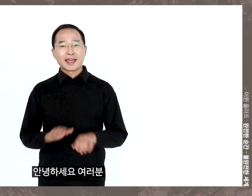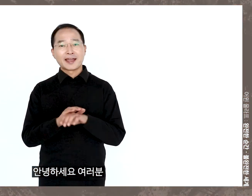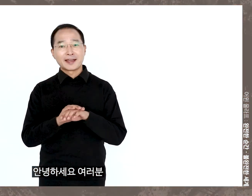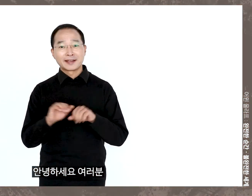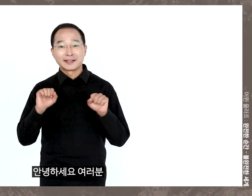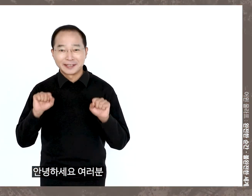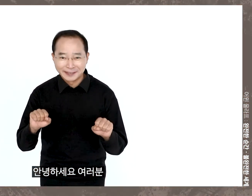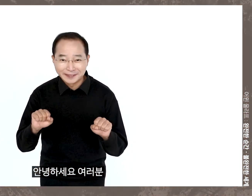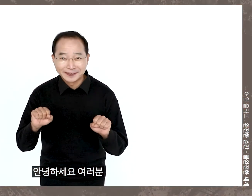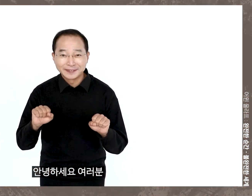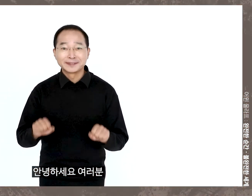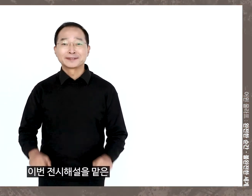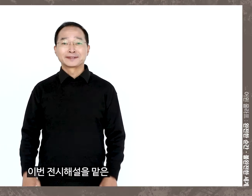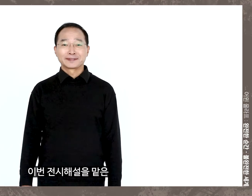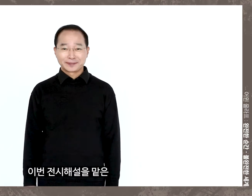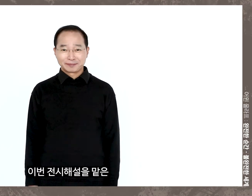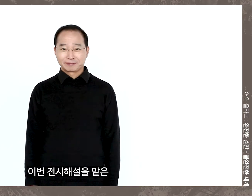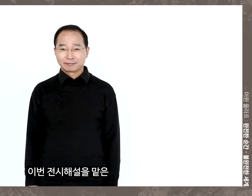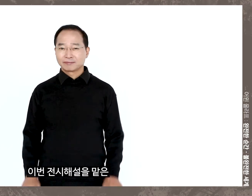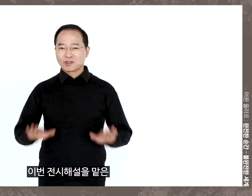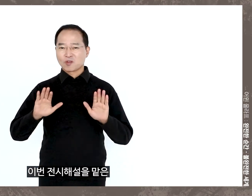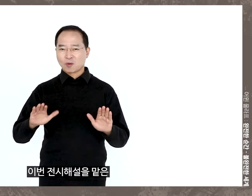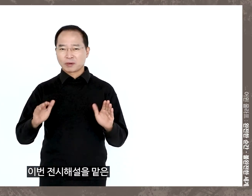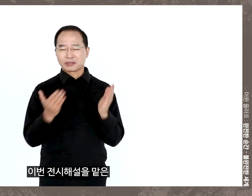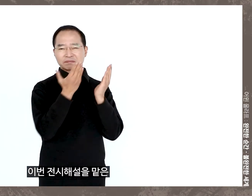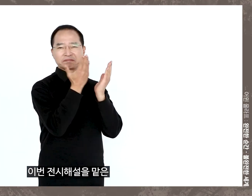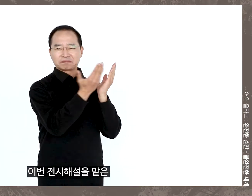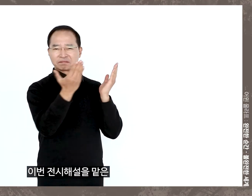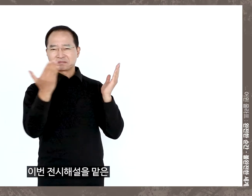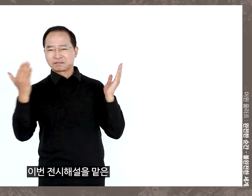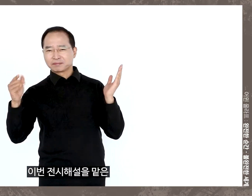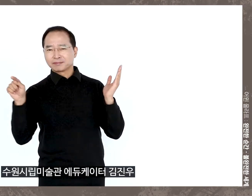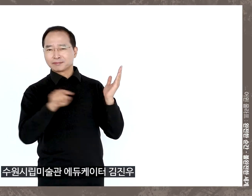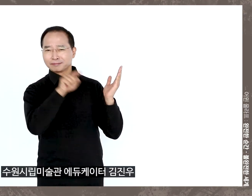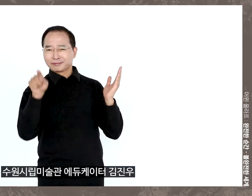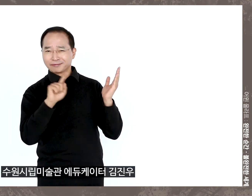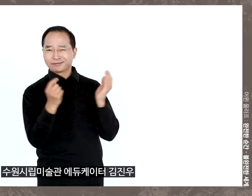안녕하세요, 여러분. 이번 전시 해설을 맡은